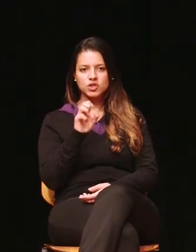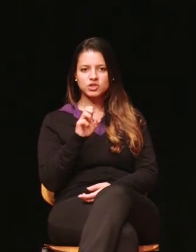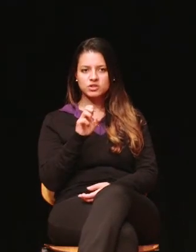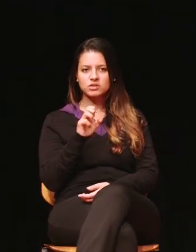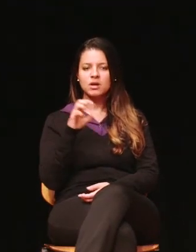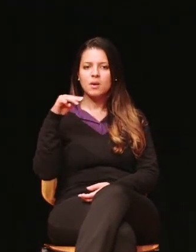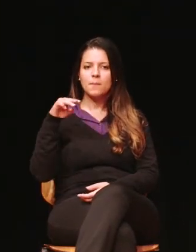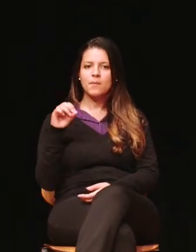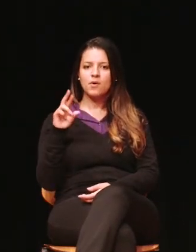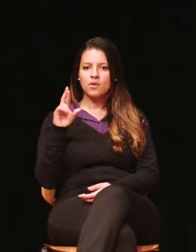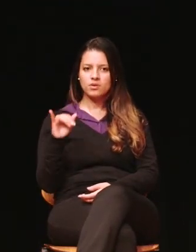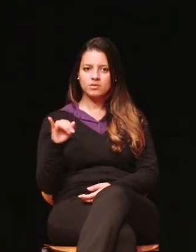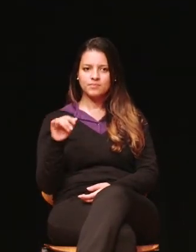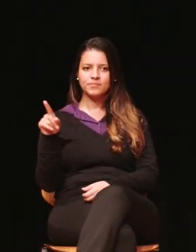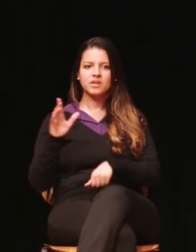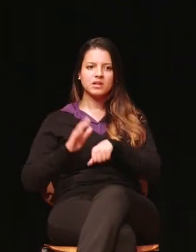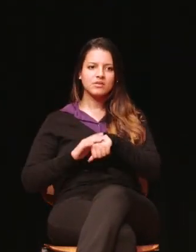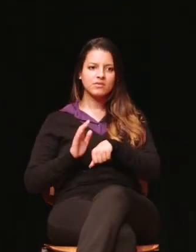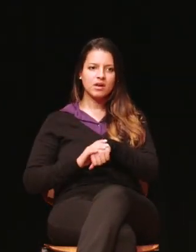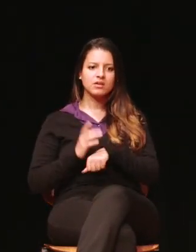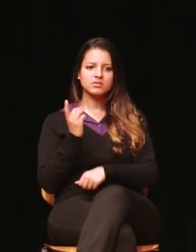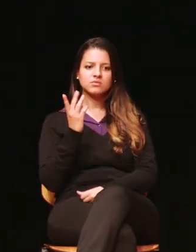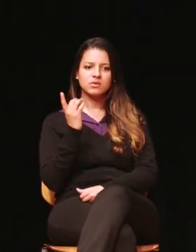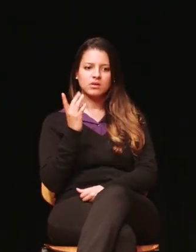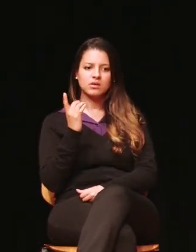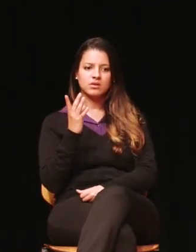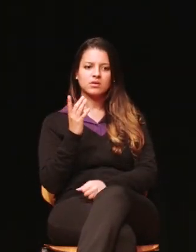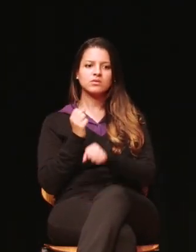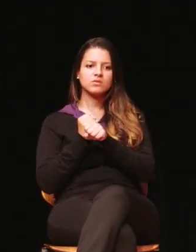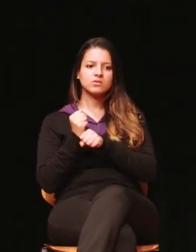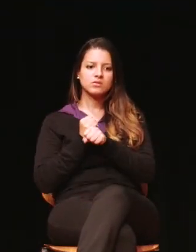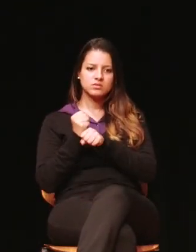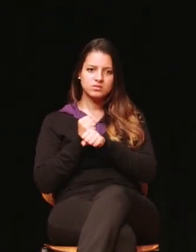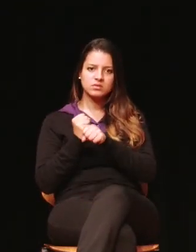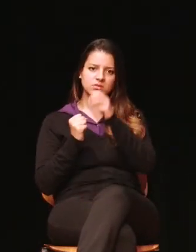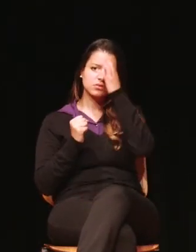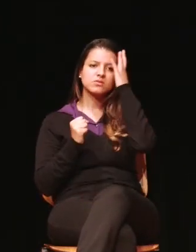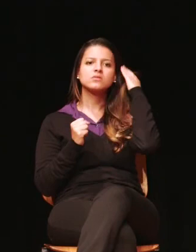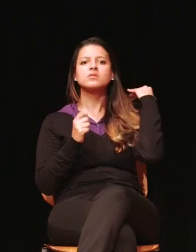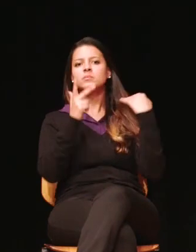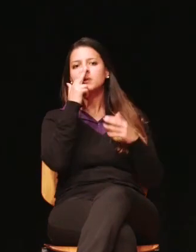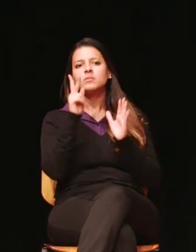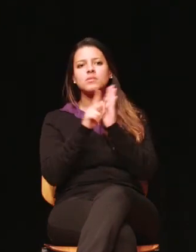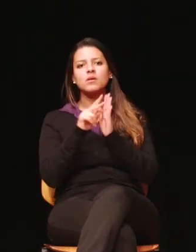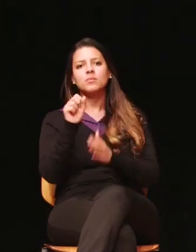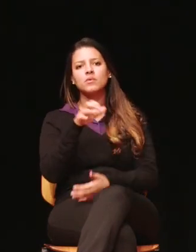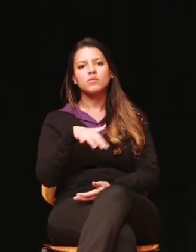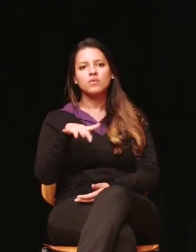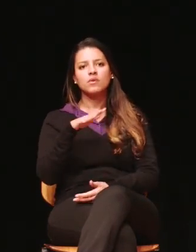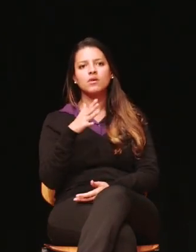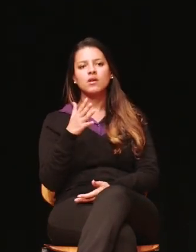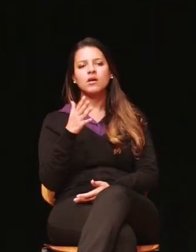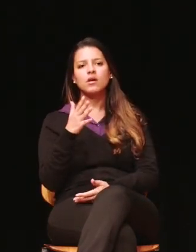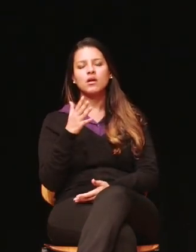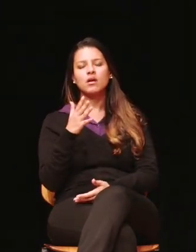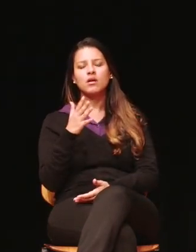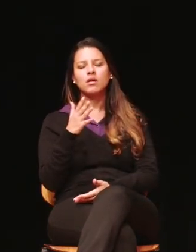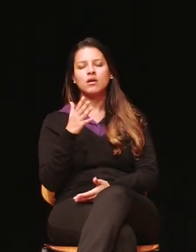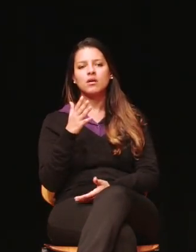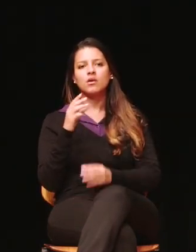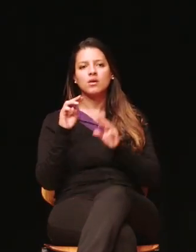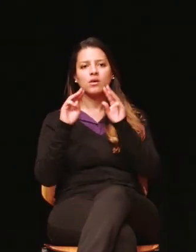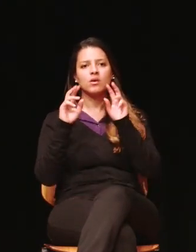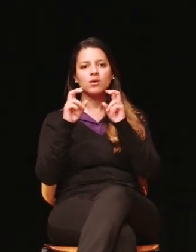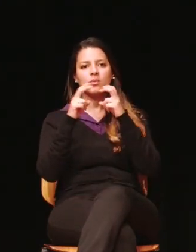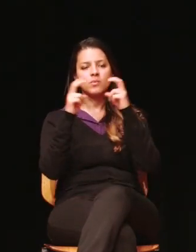anos. É uma pintura também que... O museu faz parte da coleção do museu. Então, acho que podem ser, talvez,